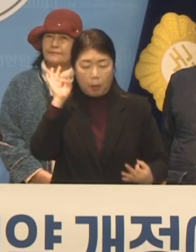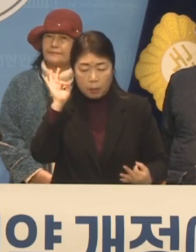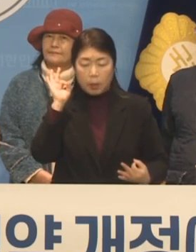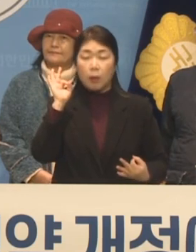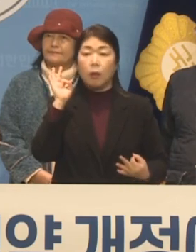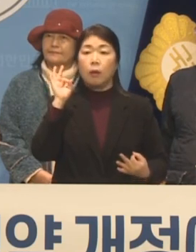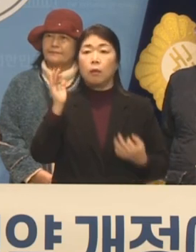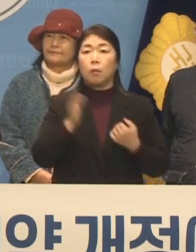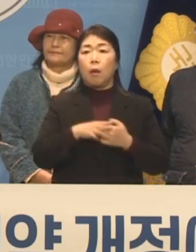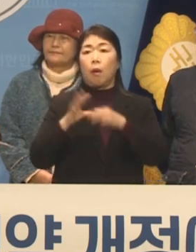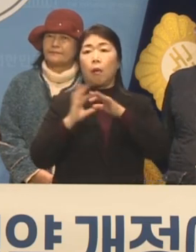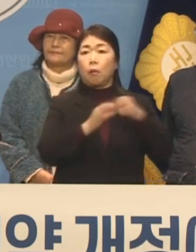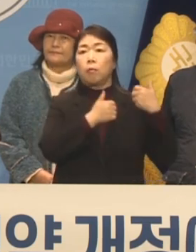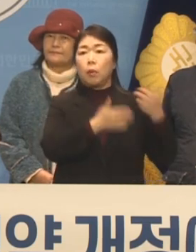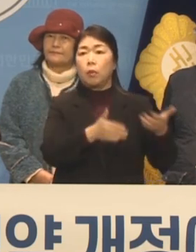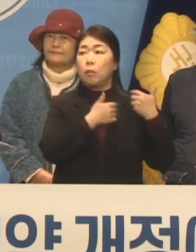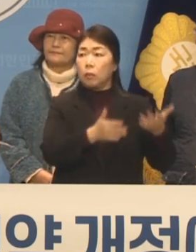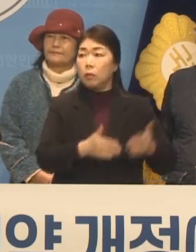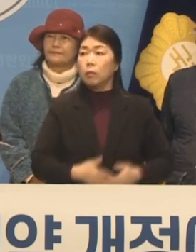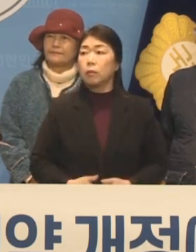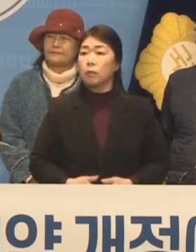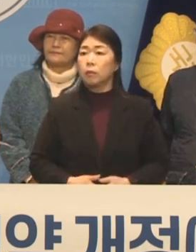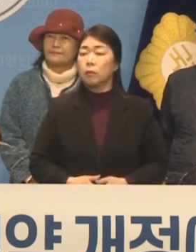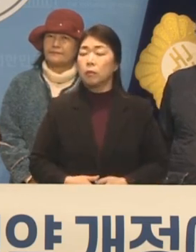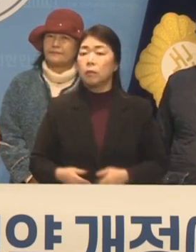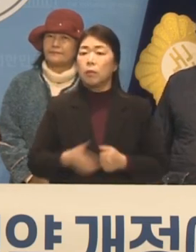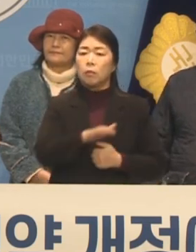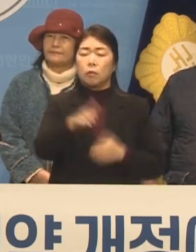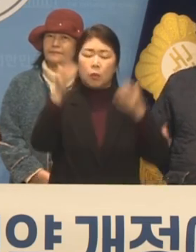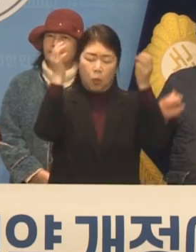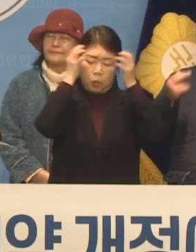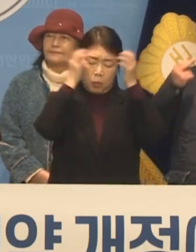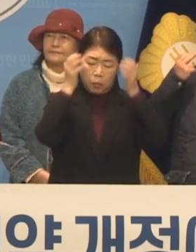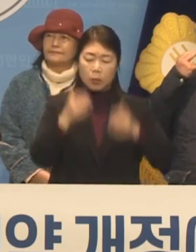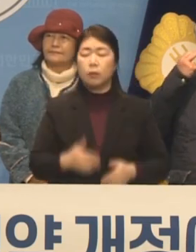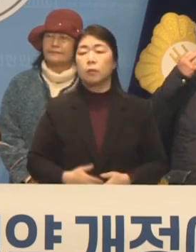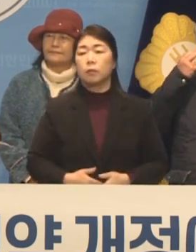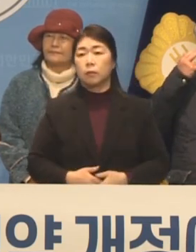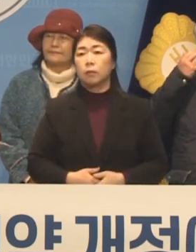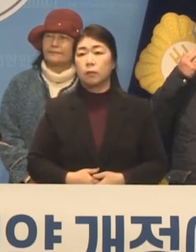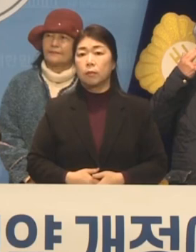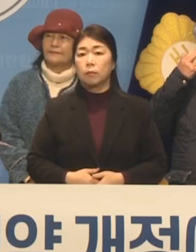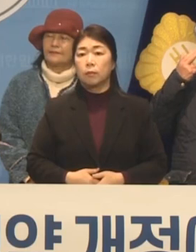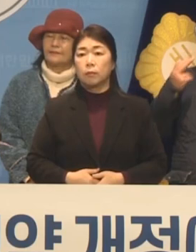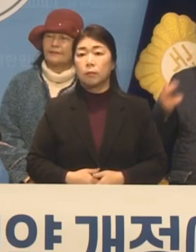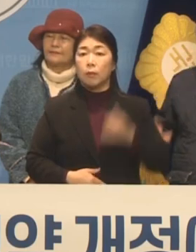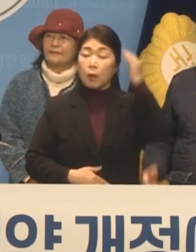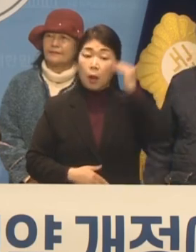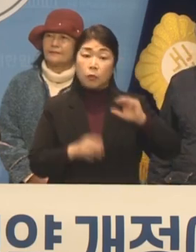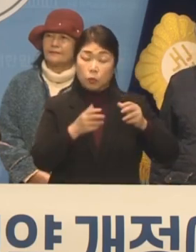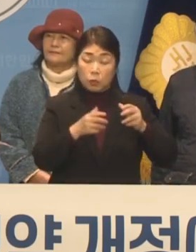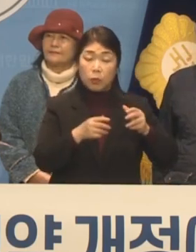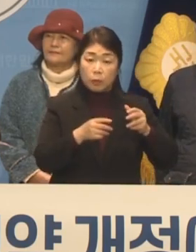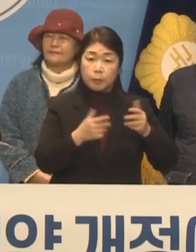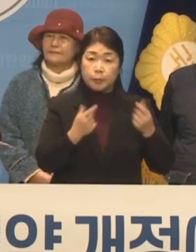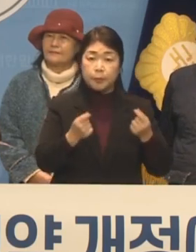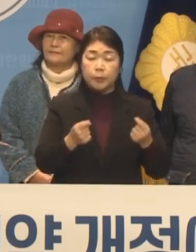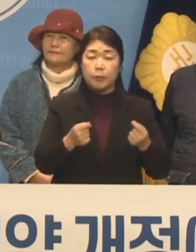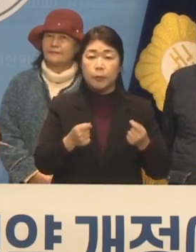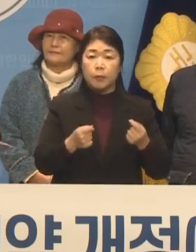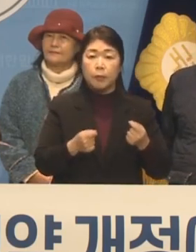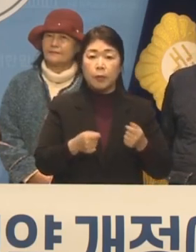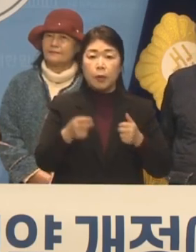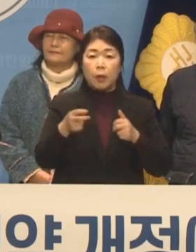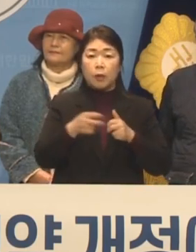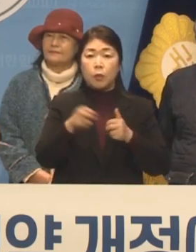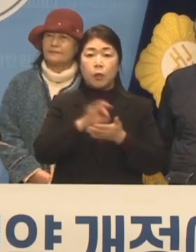이렇게 방치 내지는 고통을 주고 있습니다. 우리나라도 의료용 대마에 대해서 국가적 사업으로